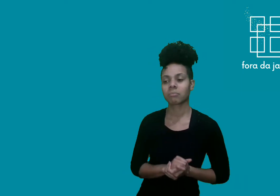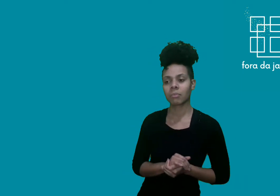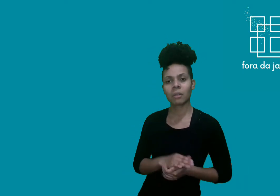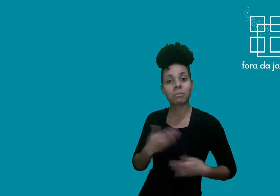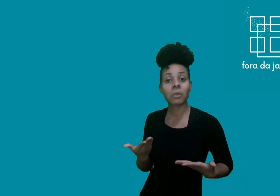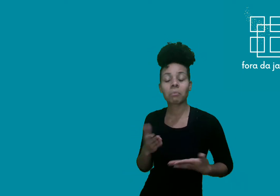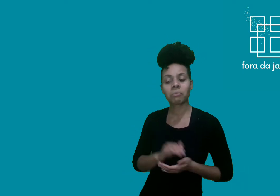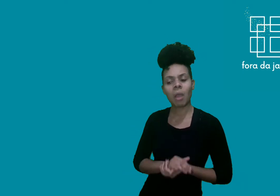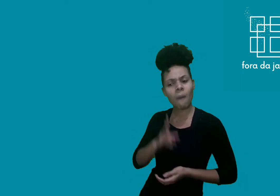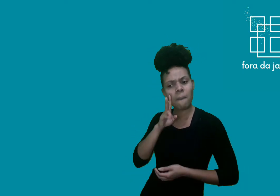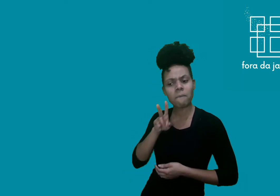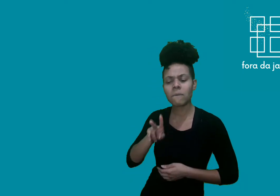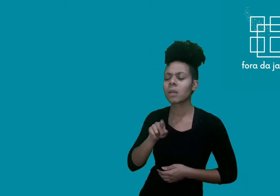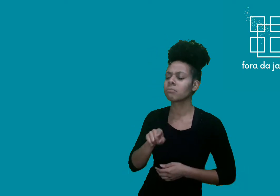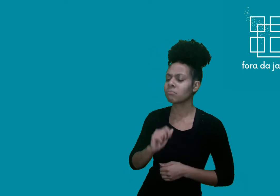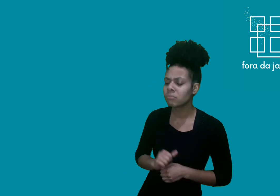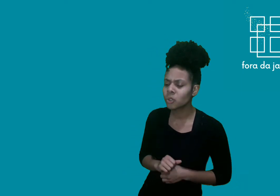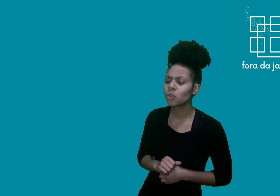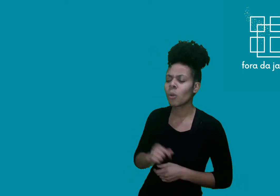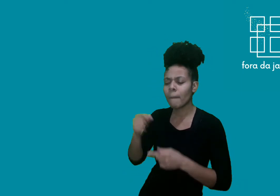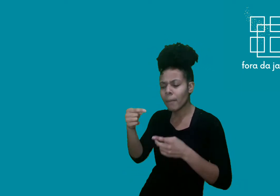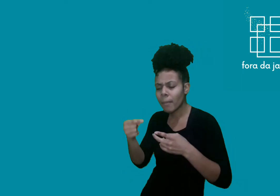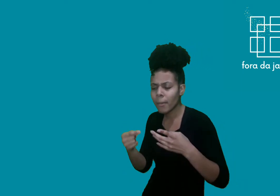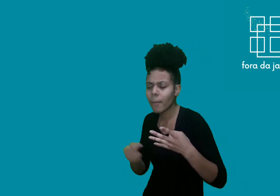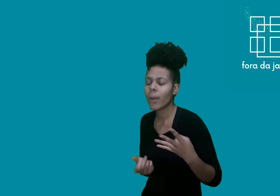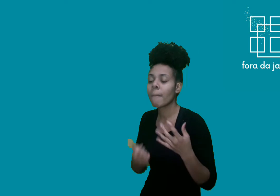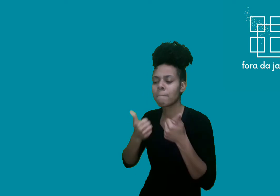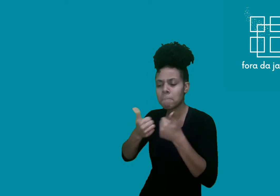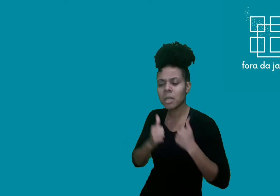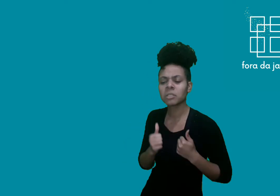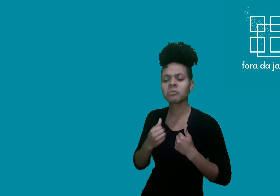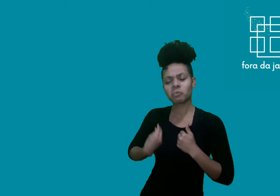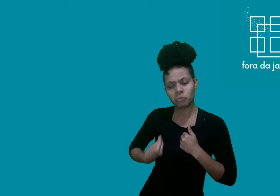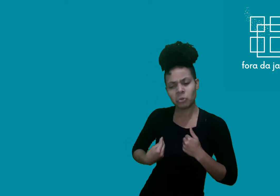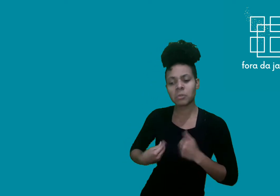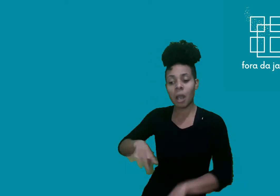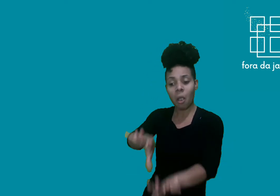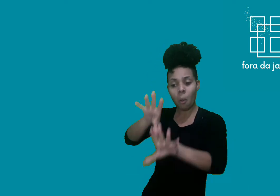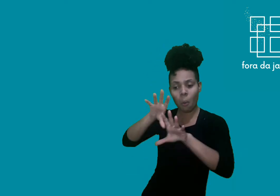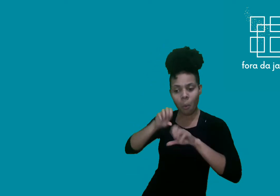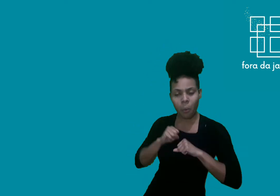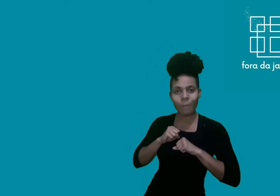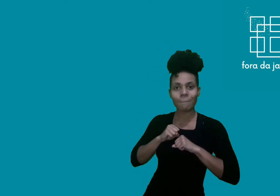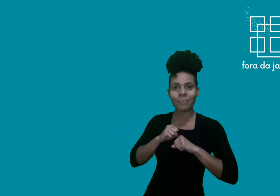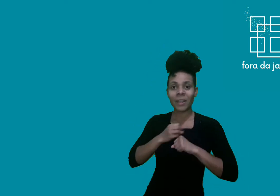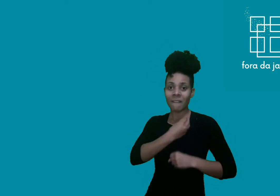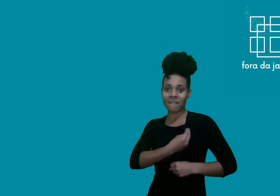ali está funcionando para ele. Então eu penso, ó, se fulano está fazendo dessa forma e está funcionando para ele, então talvez funcione para